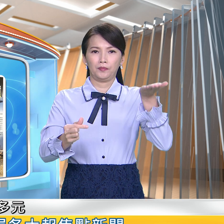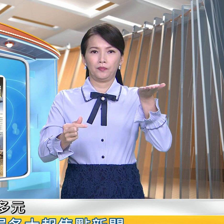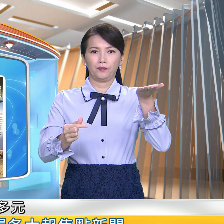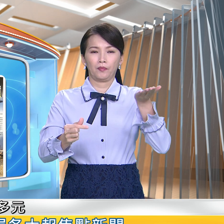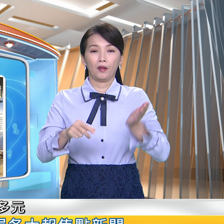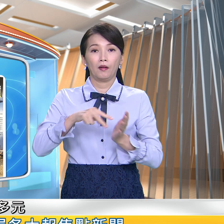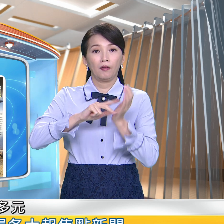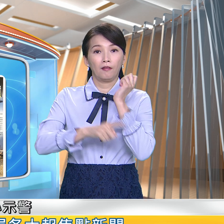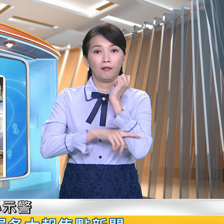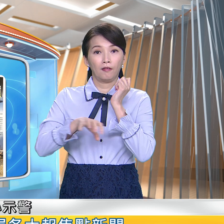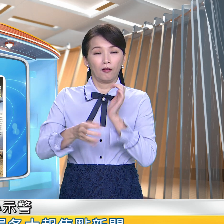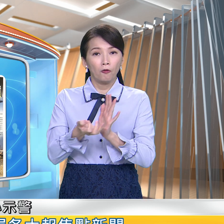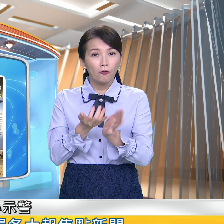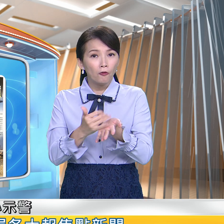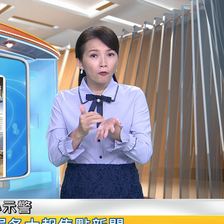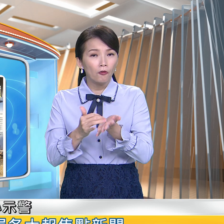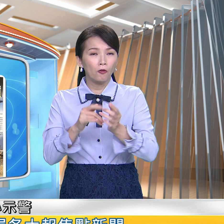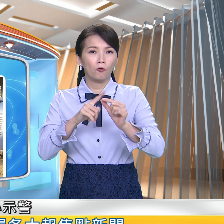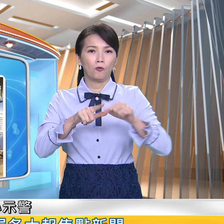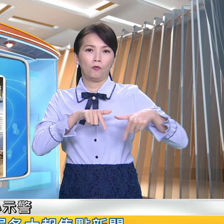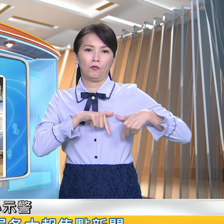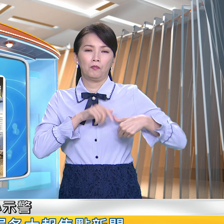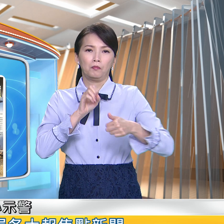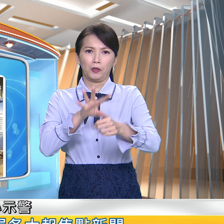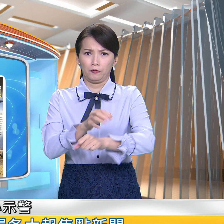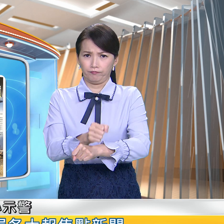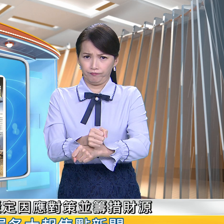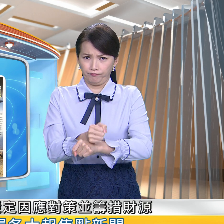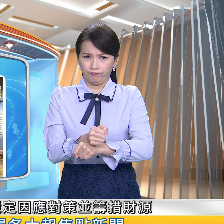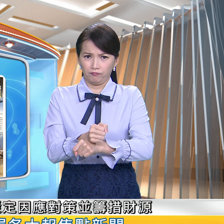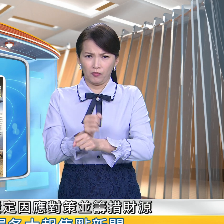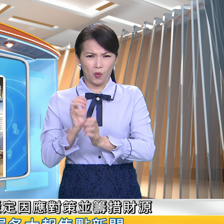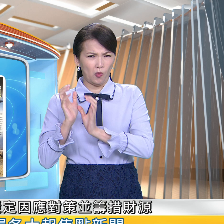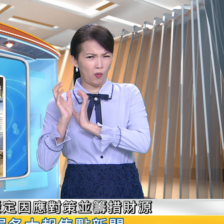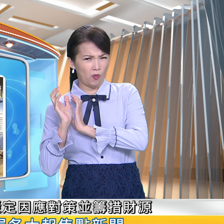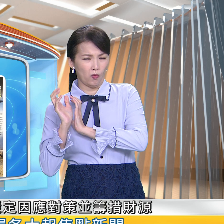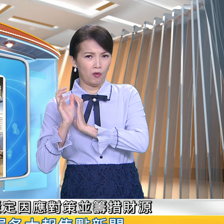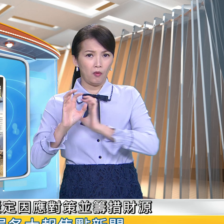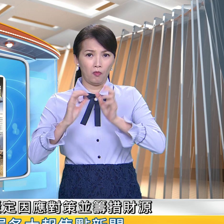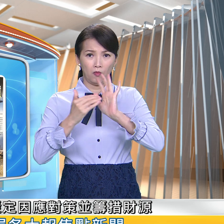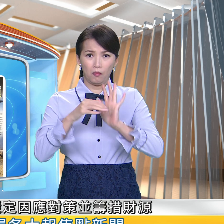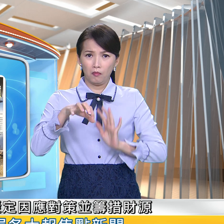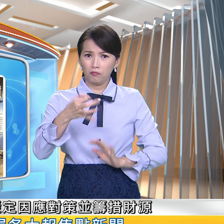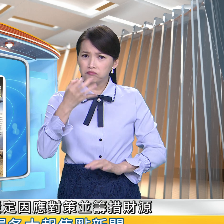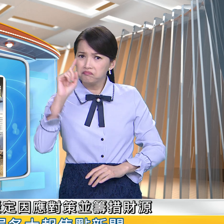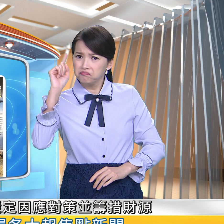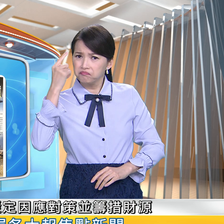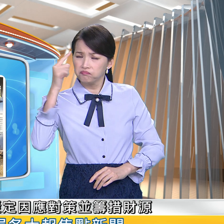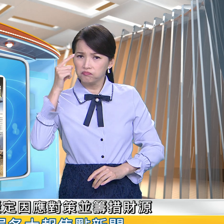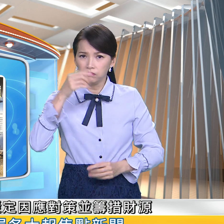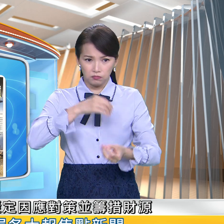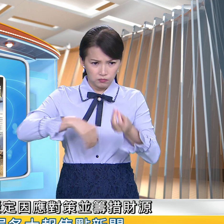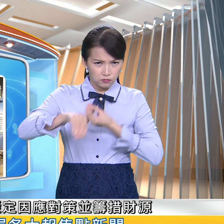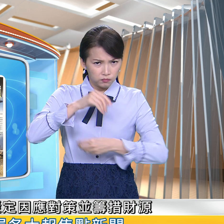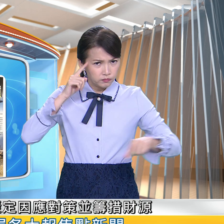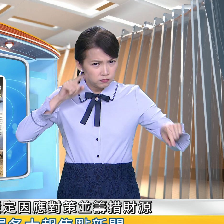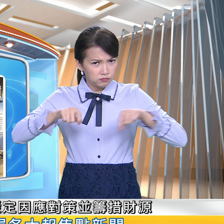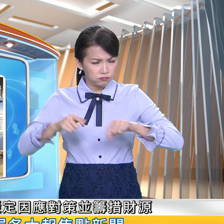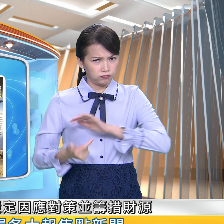8428亿多元。立法院预算中心示警，国防部要提早拟定因应对策，并